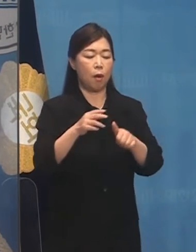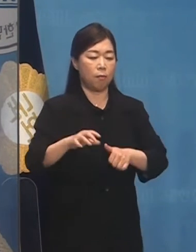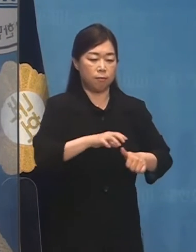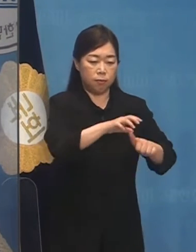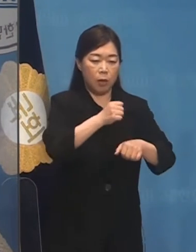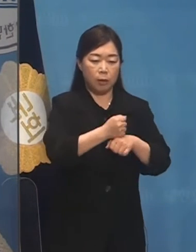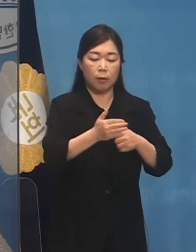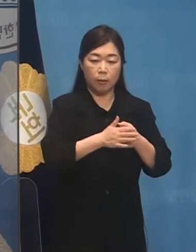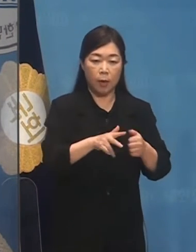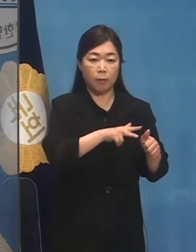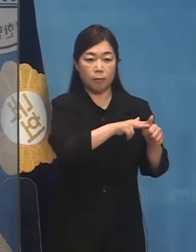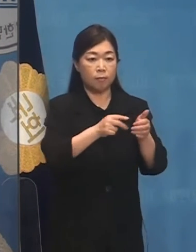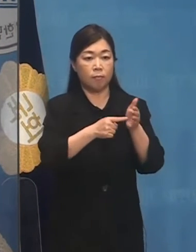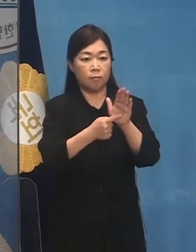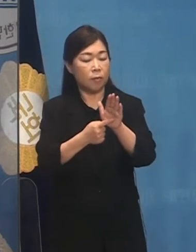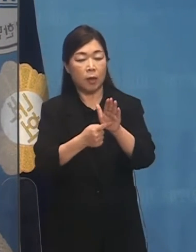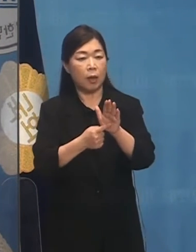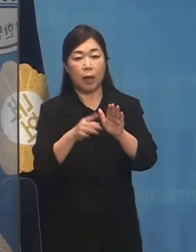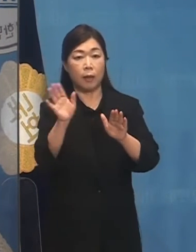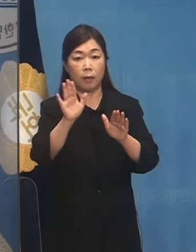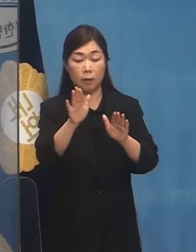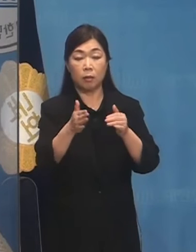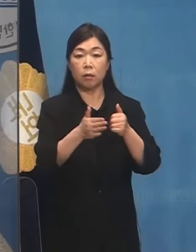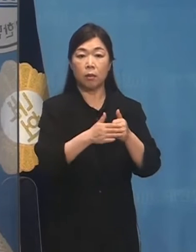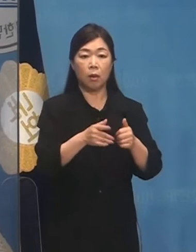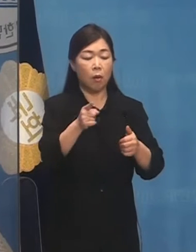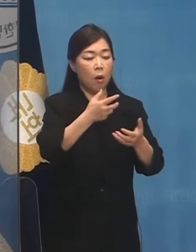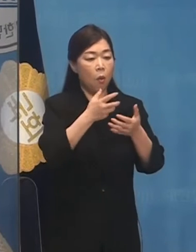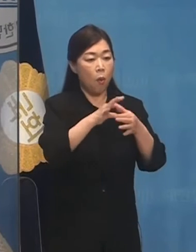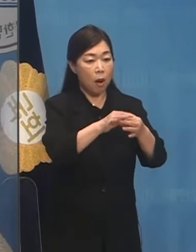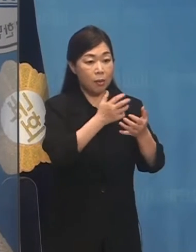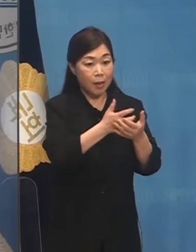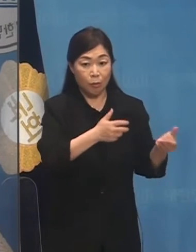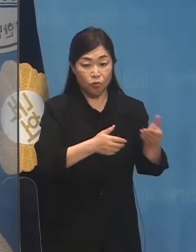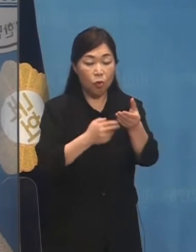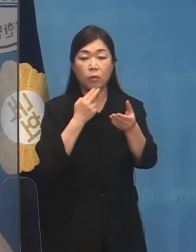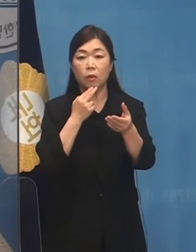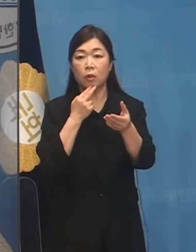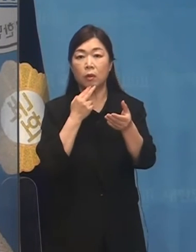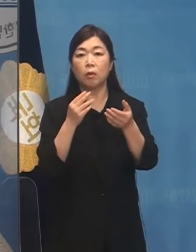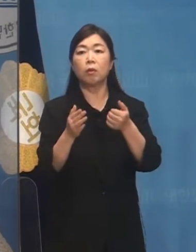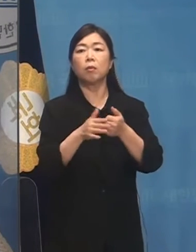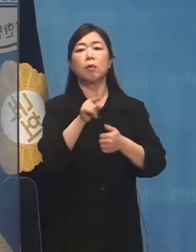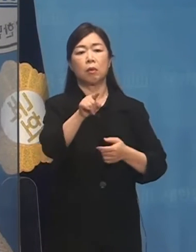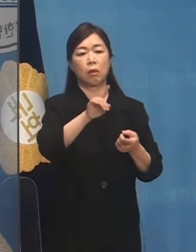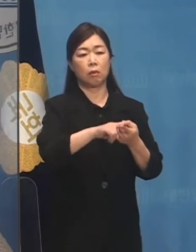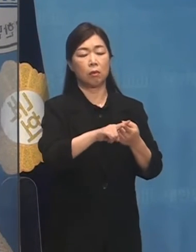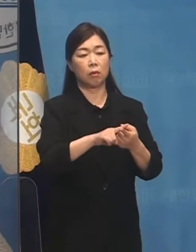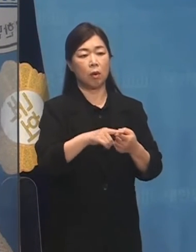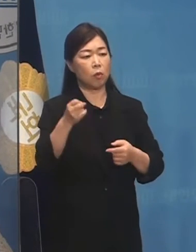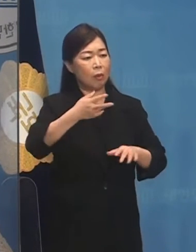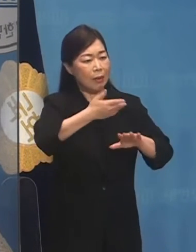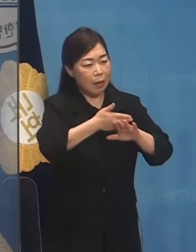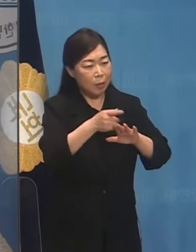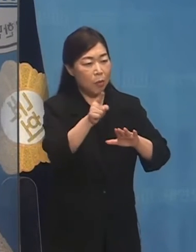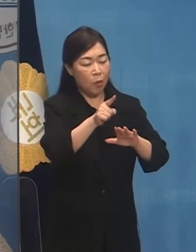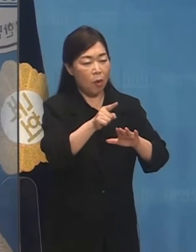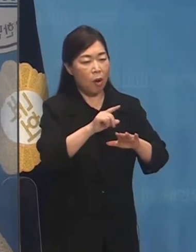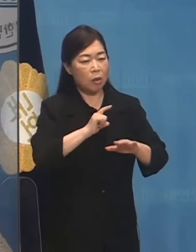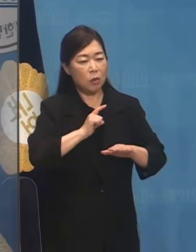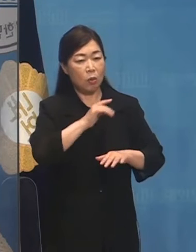자료를 제출하지 않고 특히 이것과 관련해서 저희가 이것도 그렇고 다른